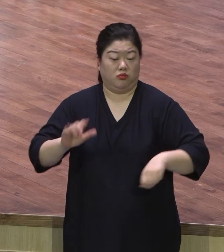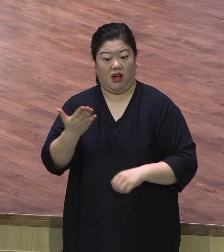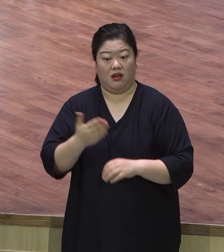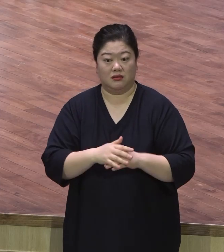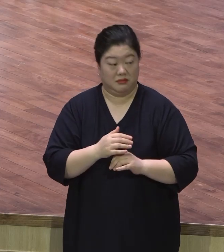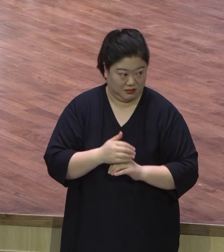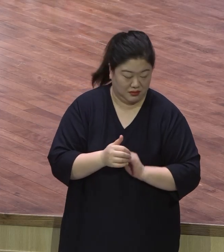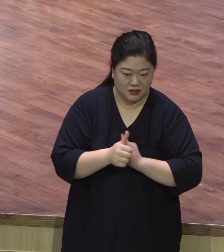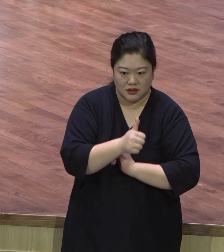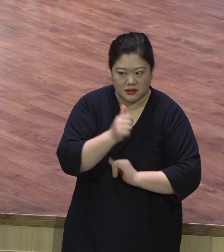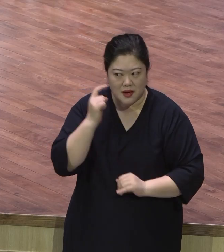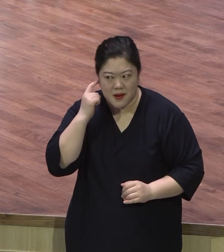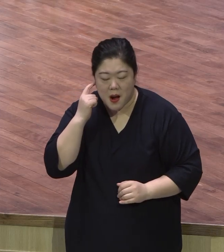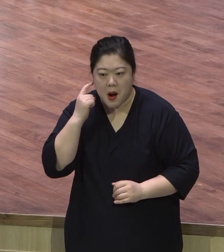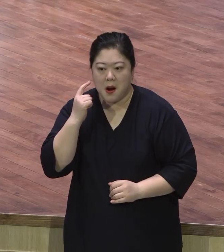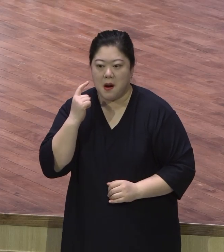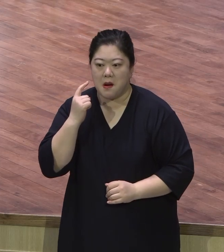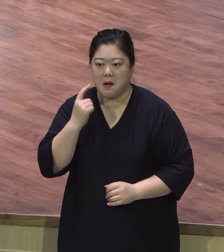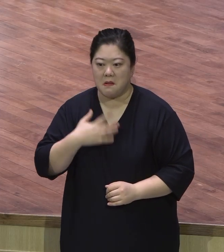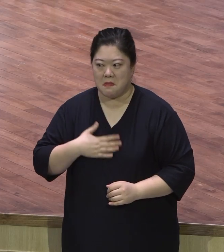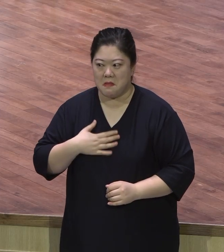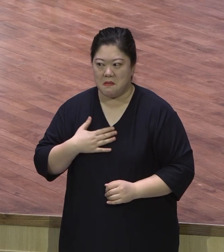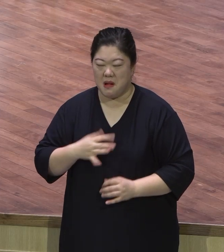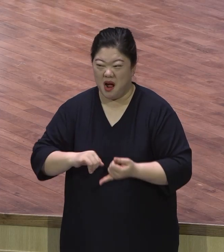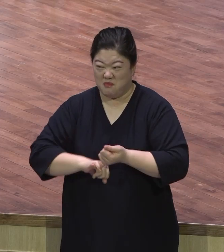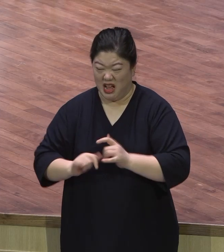집을 바쳤다고 이 땅 사러 올 때.